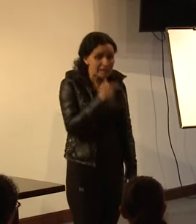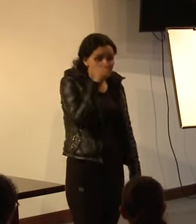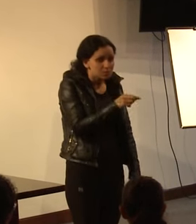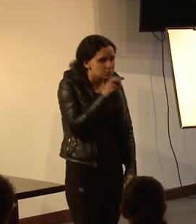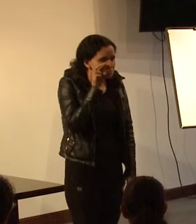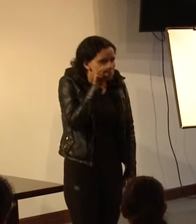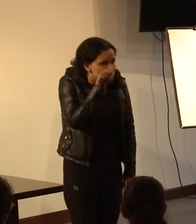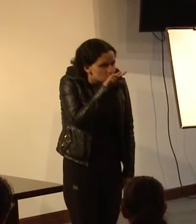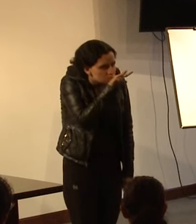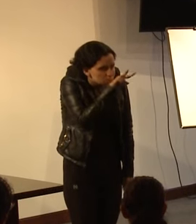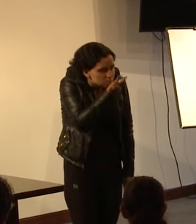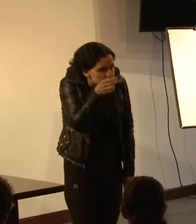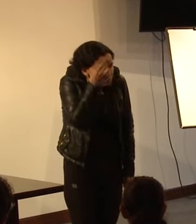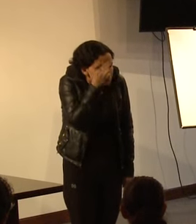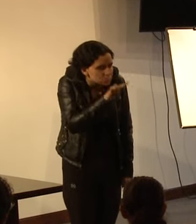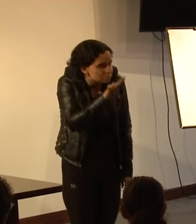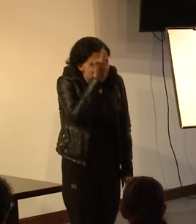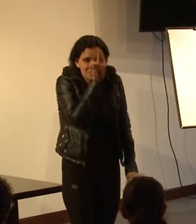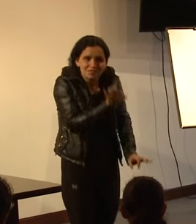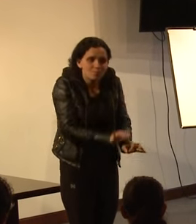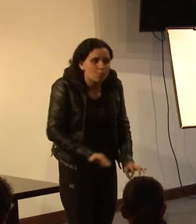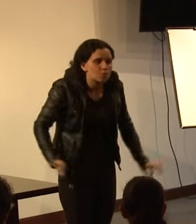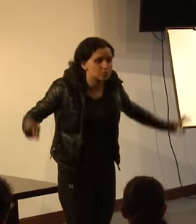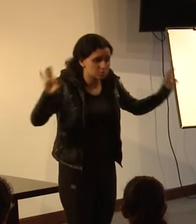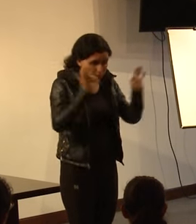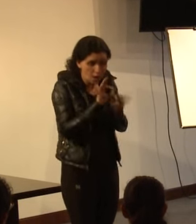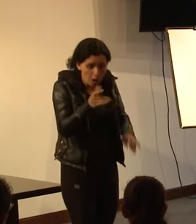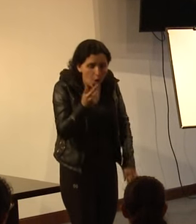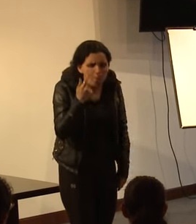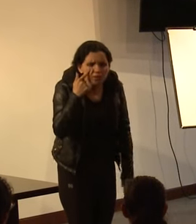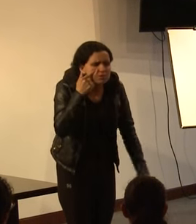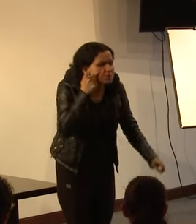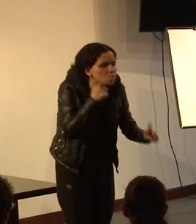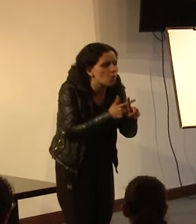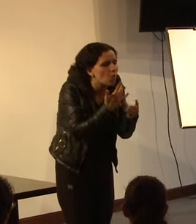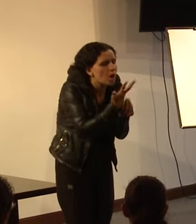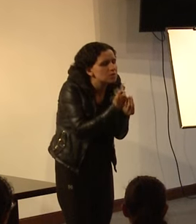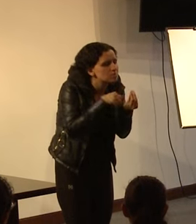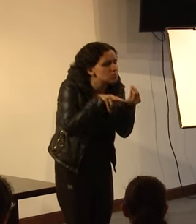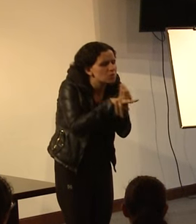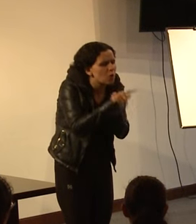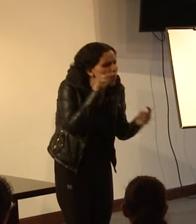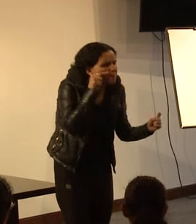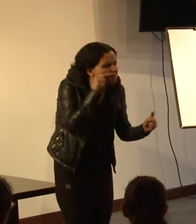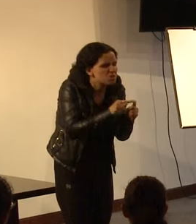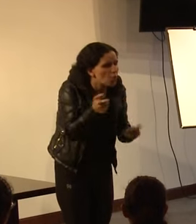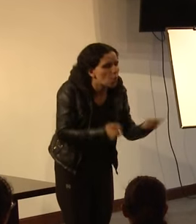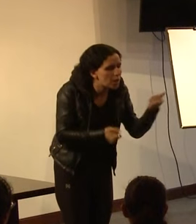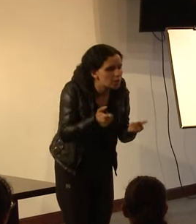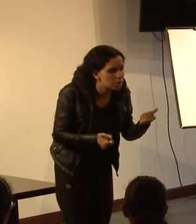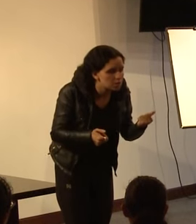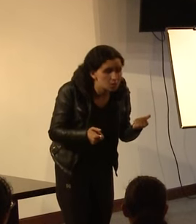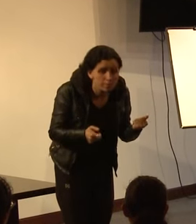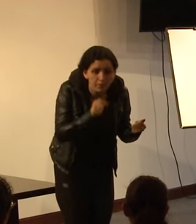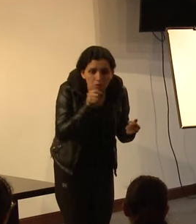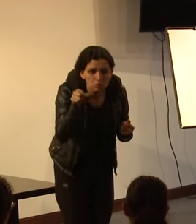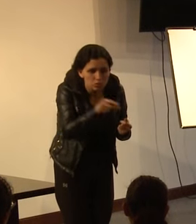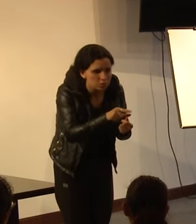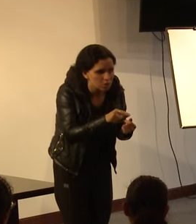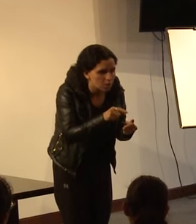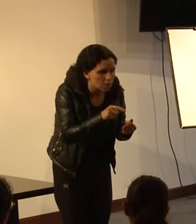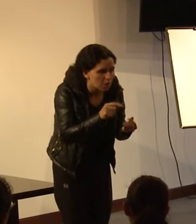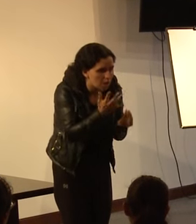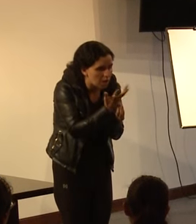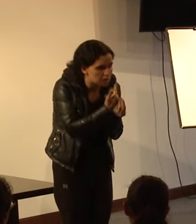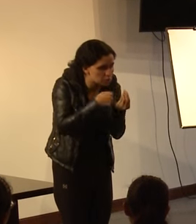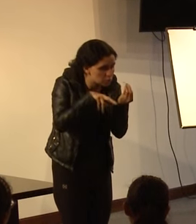observación es fundamental. Entonces, ¿está claro para qué sirven las artes visuales o artes plásticas en este contexto? Quiero que lo anoten. Por favor, eso es importantísimo.